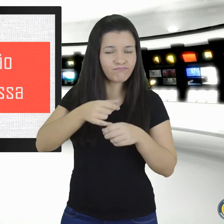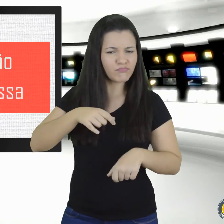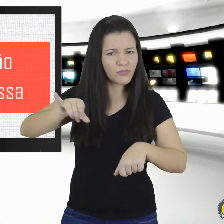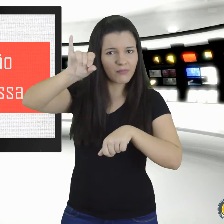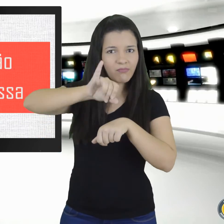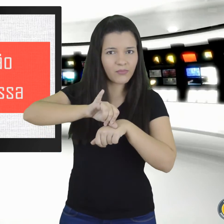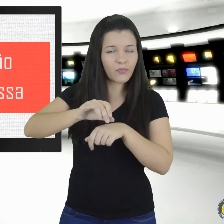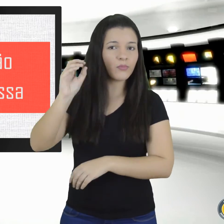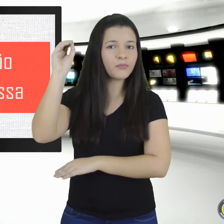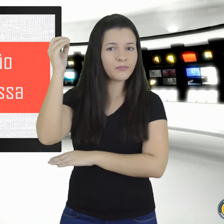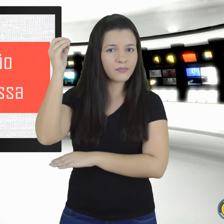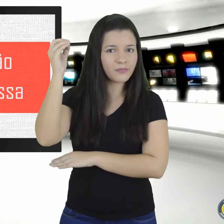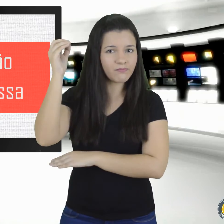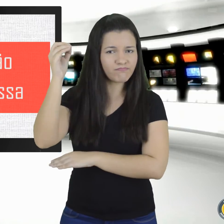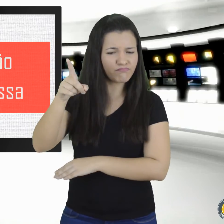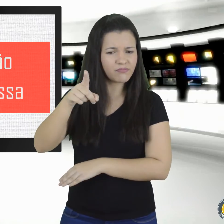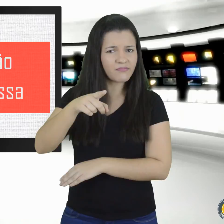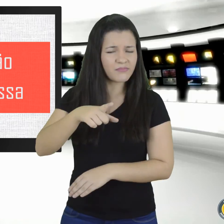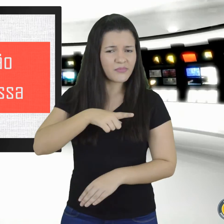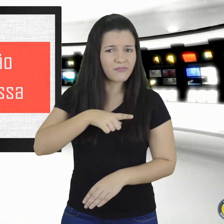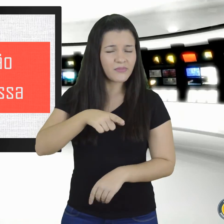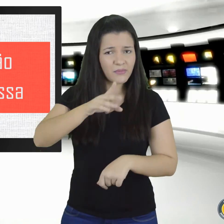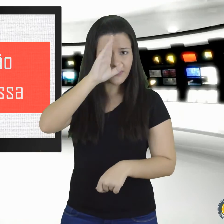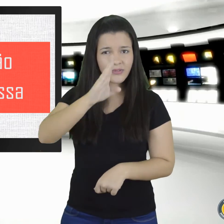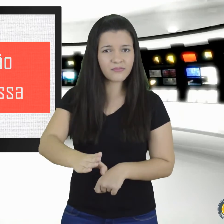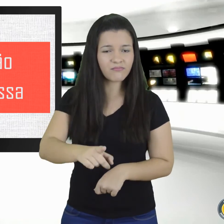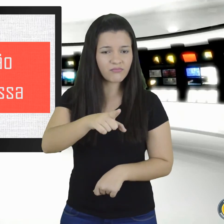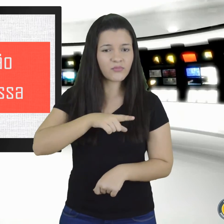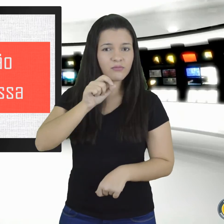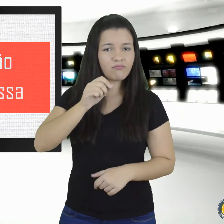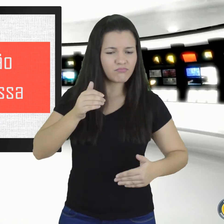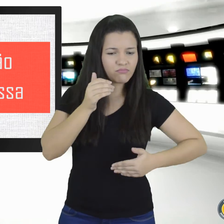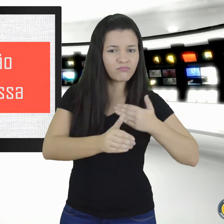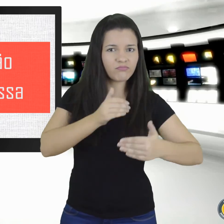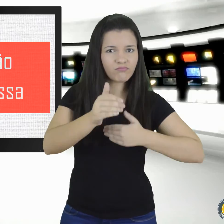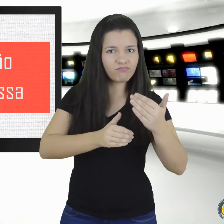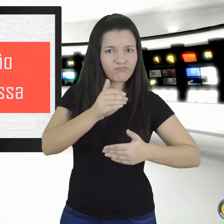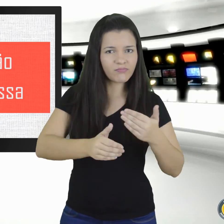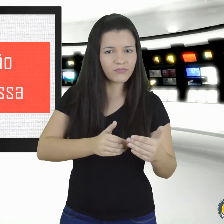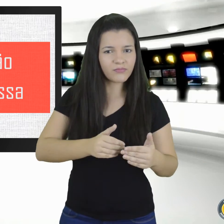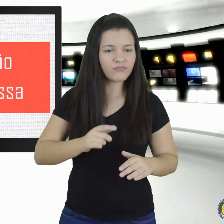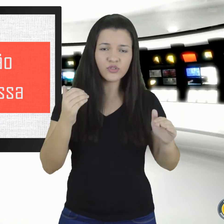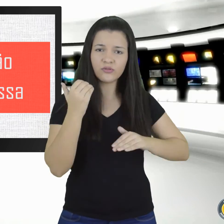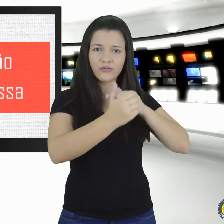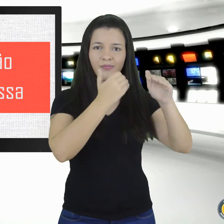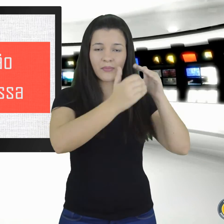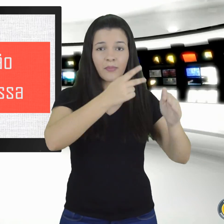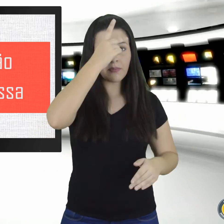entidade que promove habilitação e reabilitação de pessoas com deficiência visual por meio da educação e